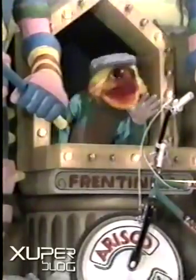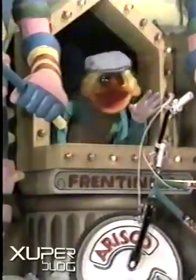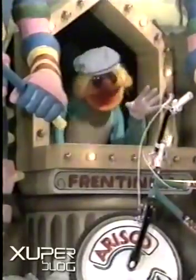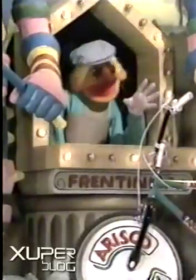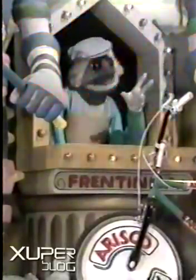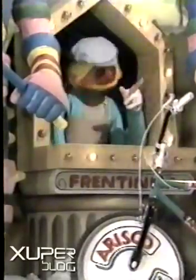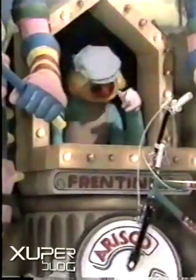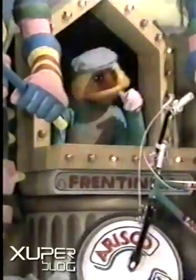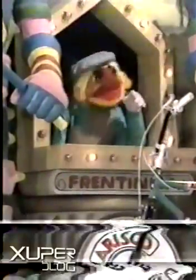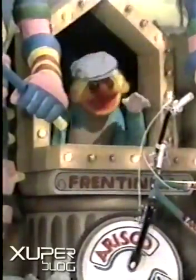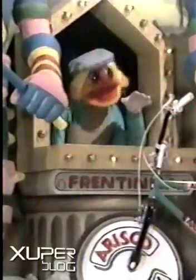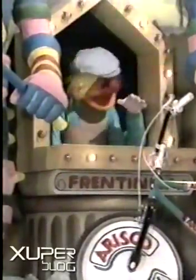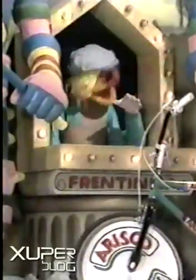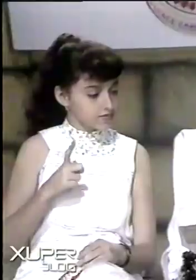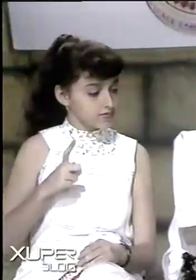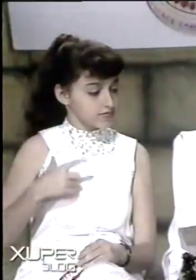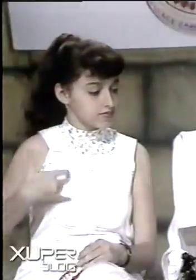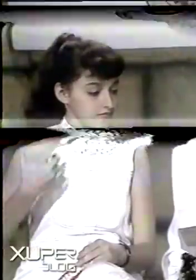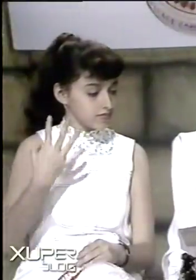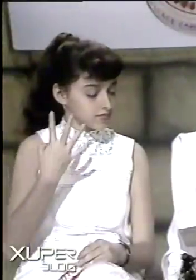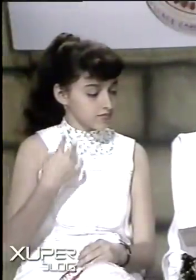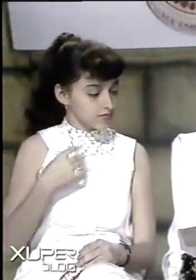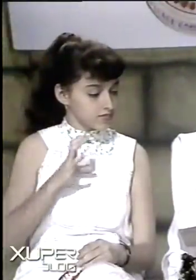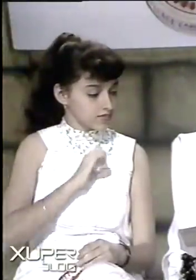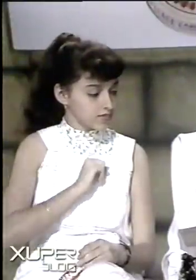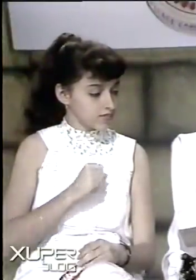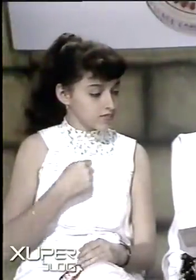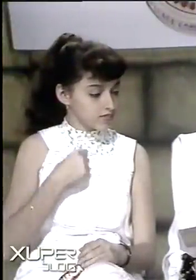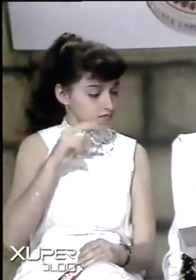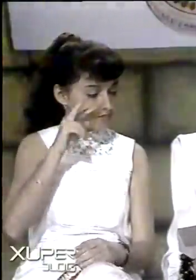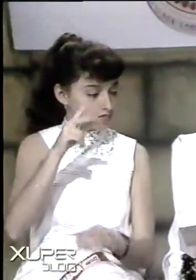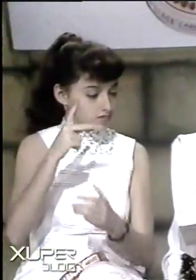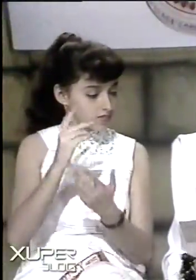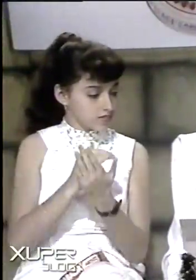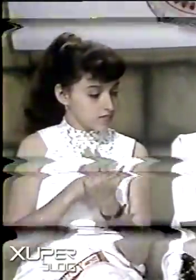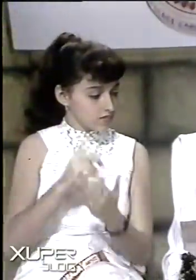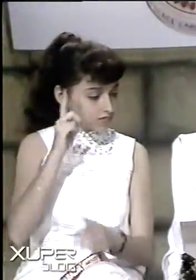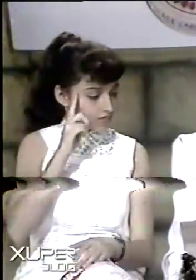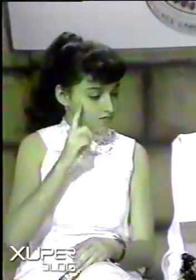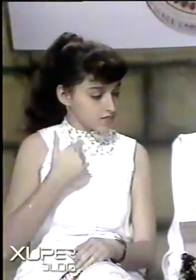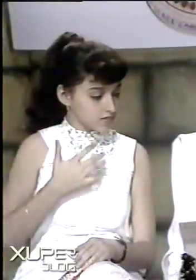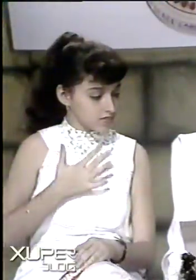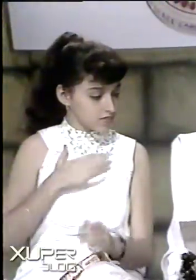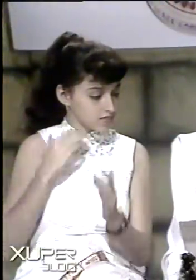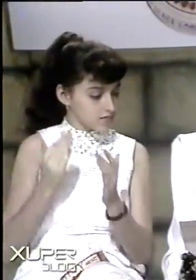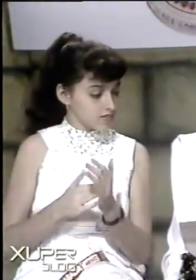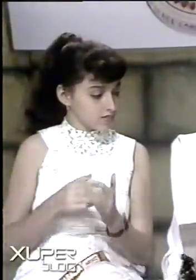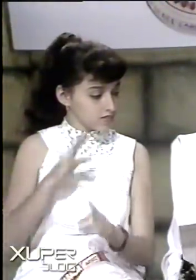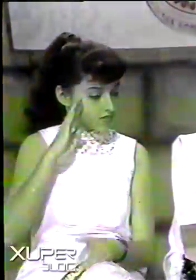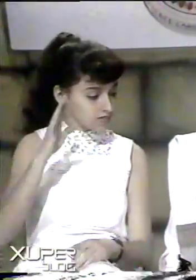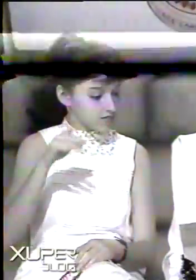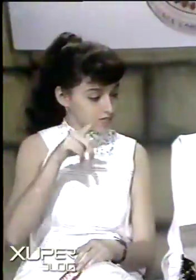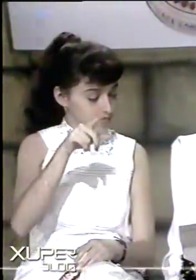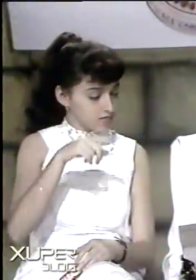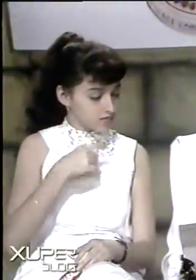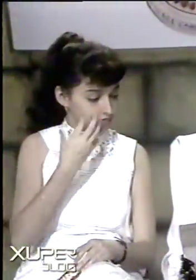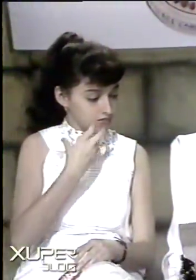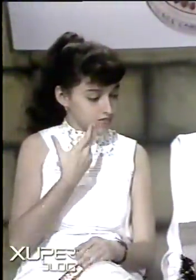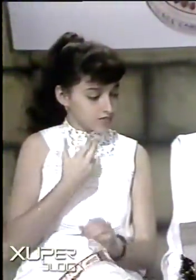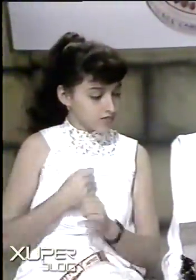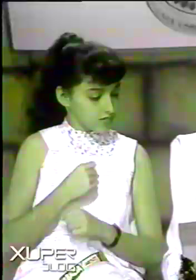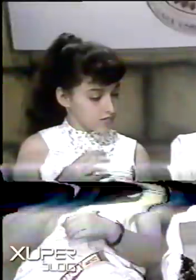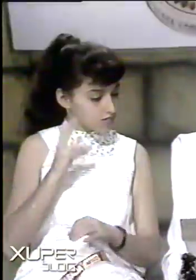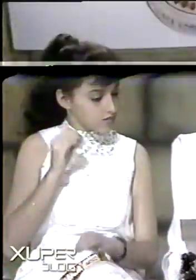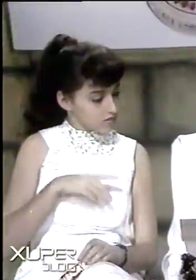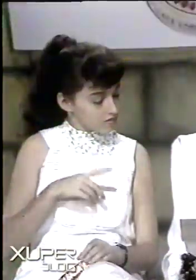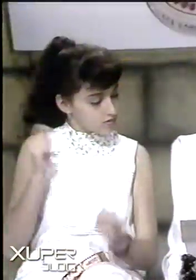Jaque! Aí, Jaque! Tenho 4 anos e te adoro. Vejo seu programa todos os dias. Gosto de tudo nele, principalmente quando você canta